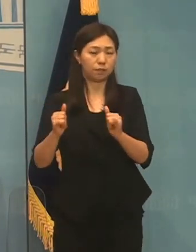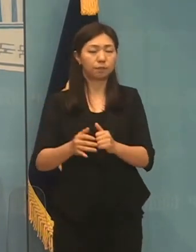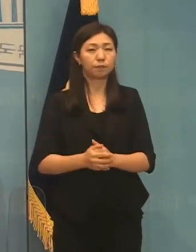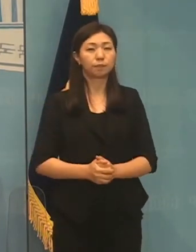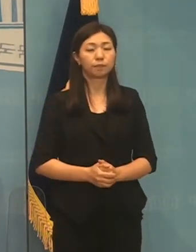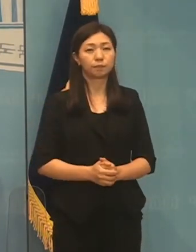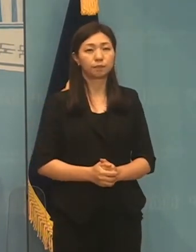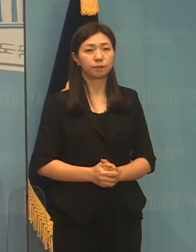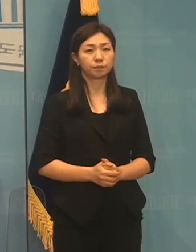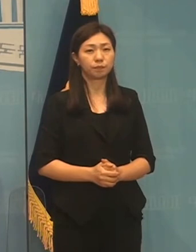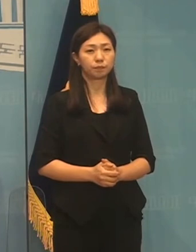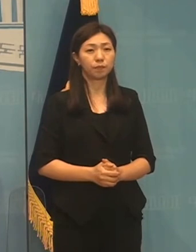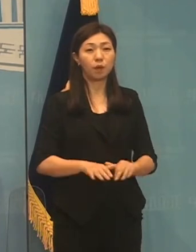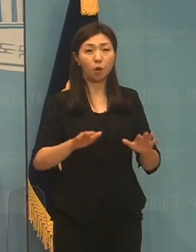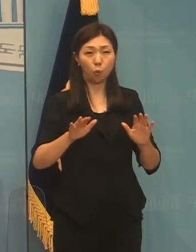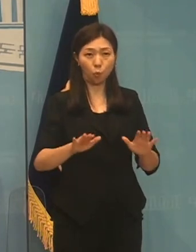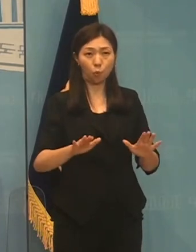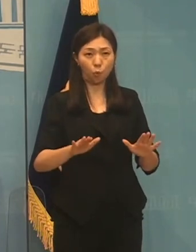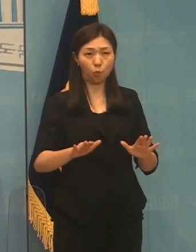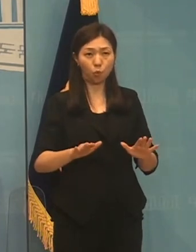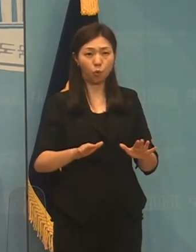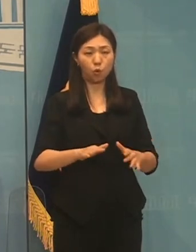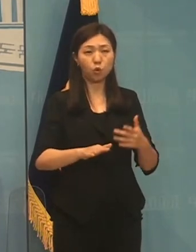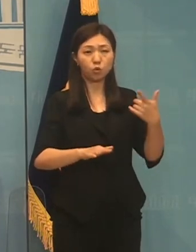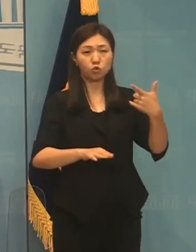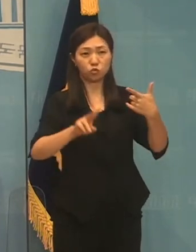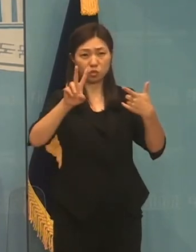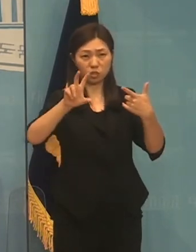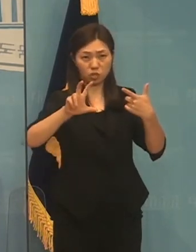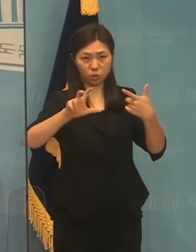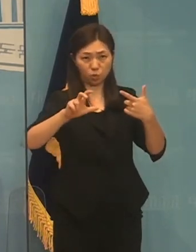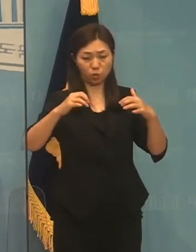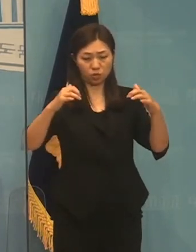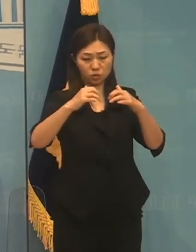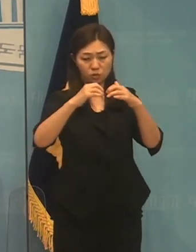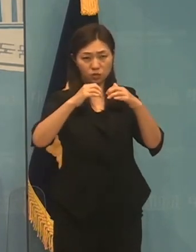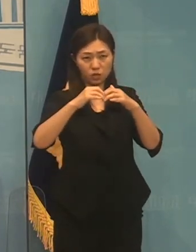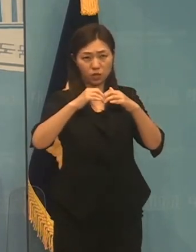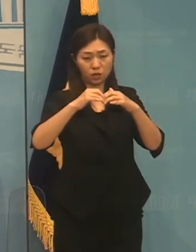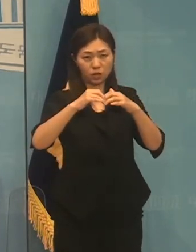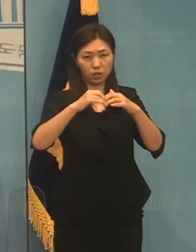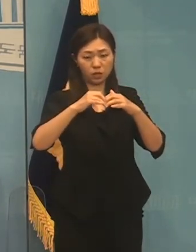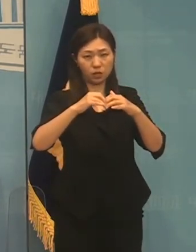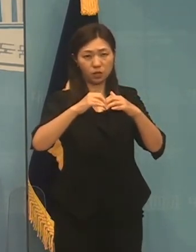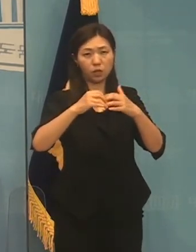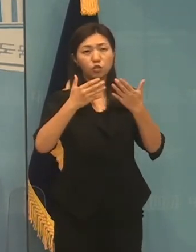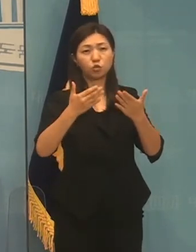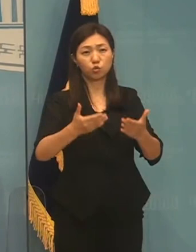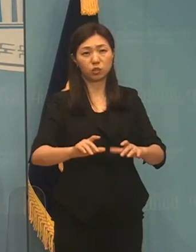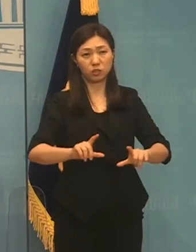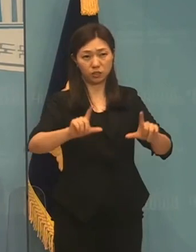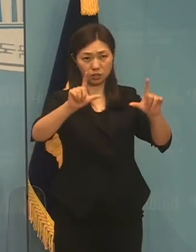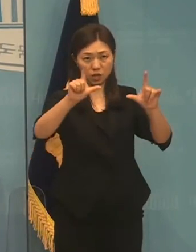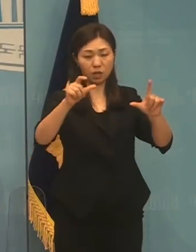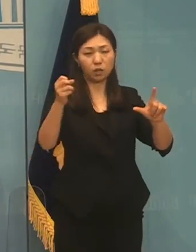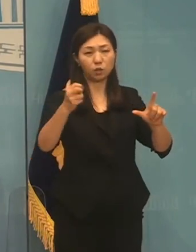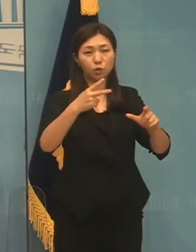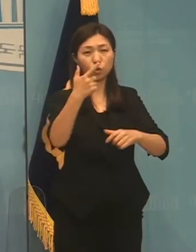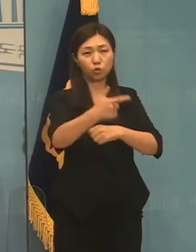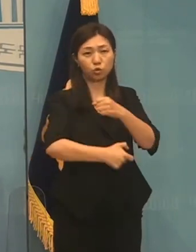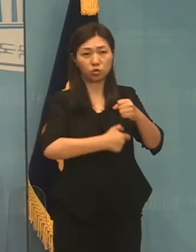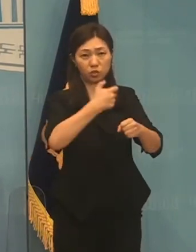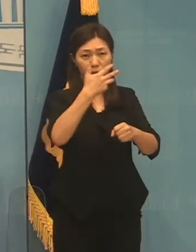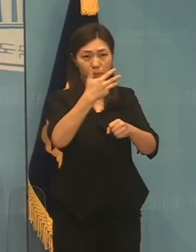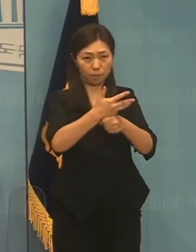여러분, 오늘은 6.25 전쟁이 멈춘 날이다. 제 68주년